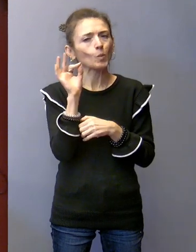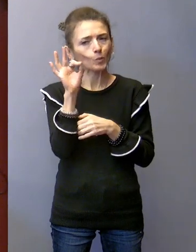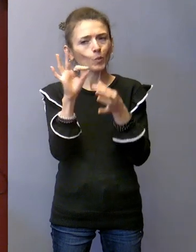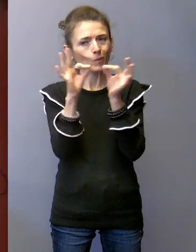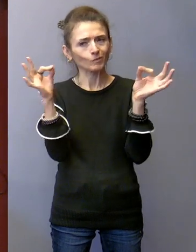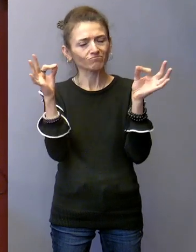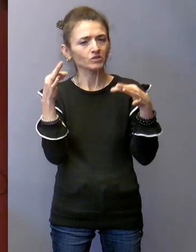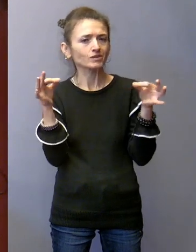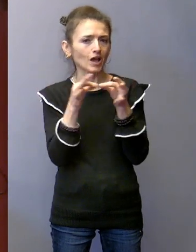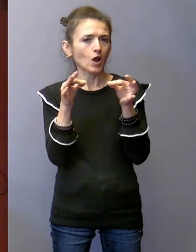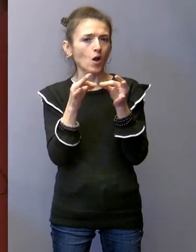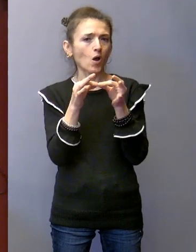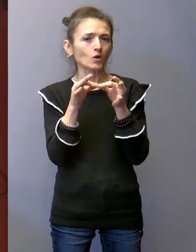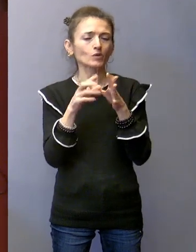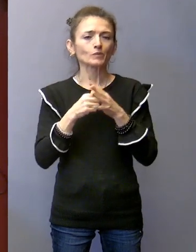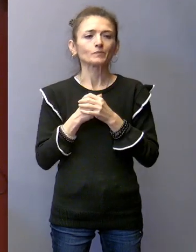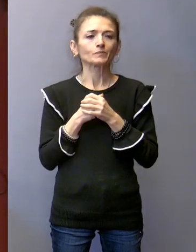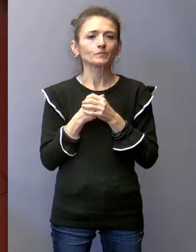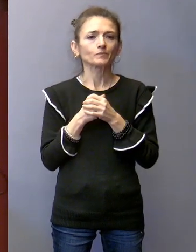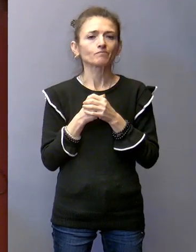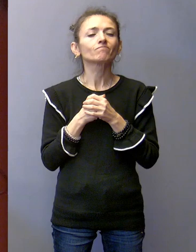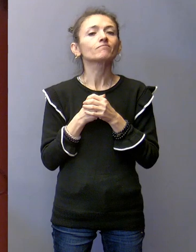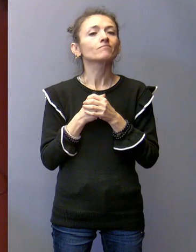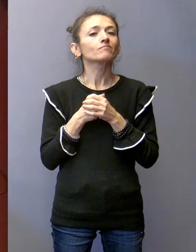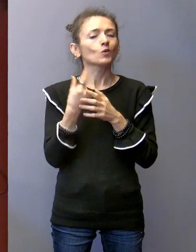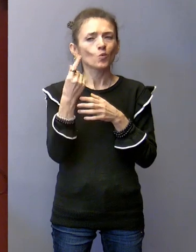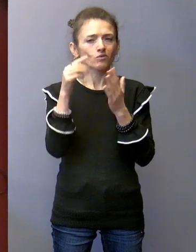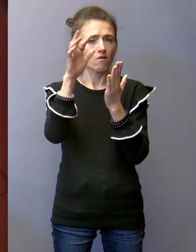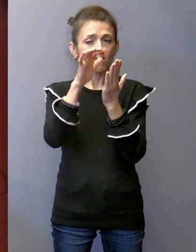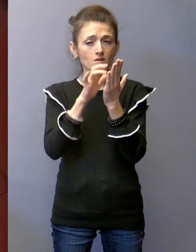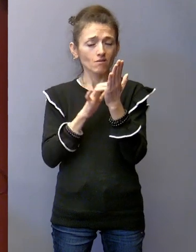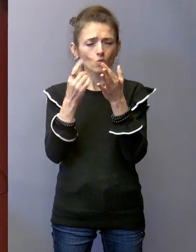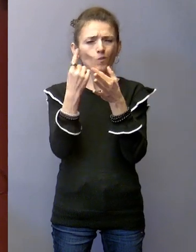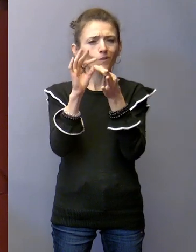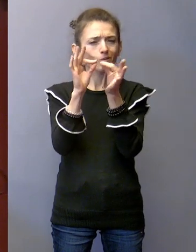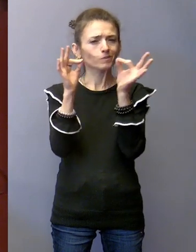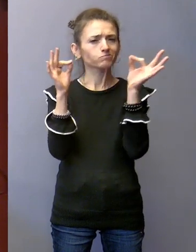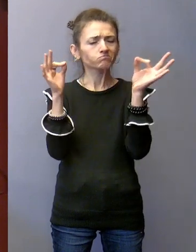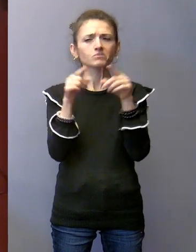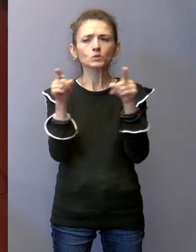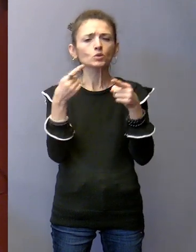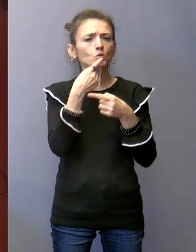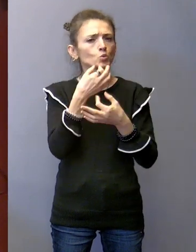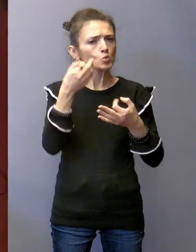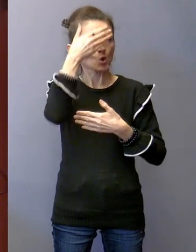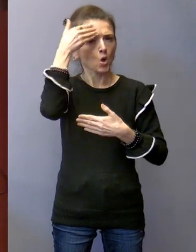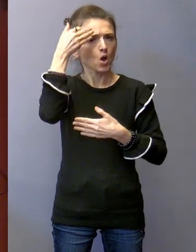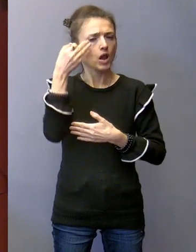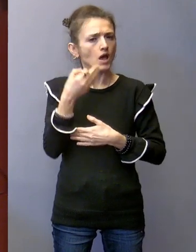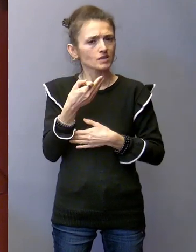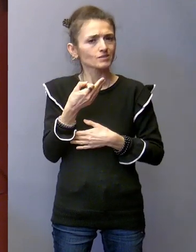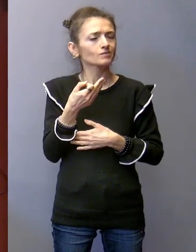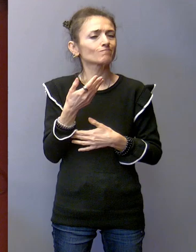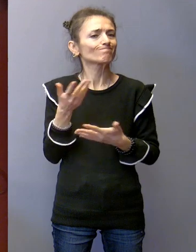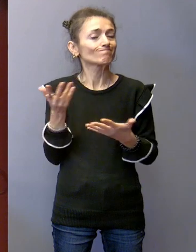configurare una variante al posto di un aggiornamento ma condivido la Rega in cui correttamente e anche onestamente si dà atto che